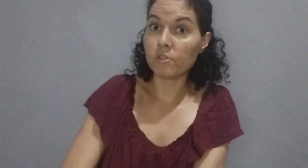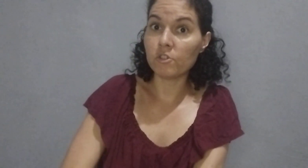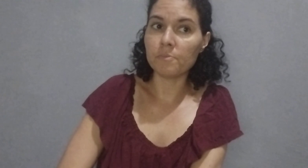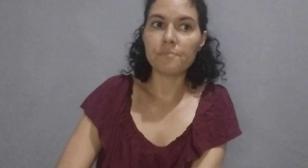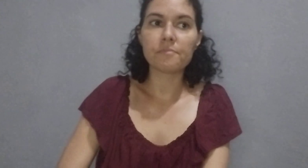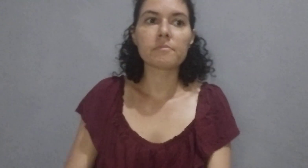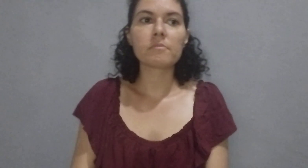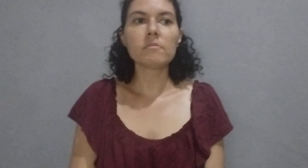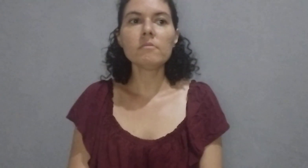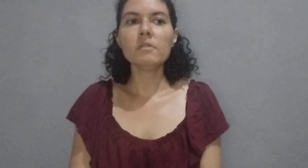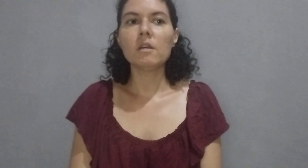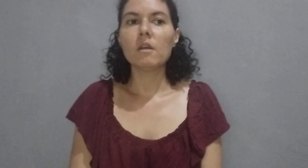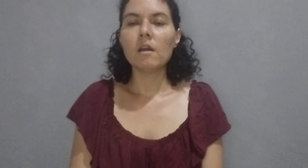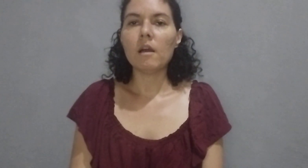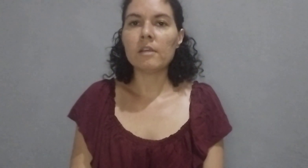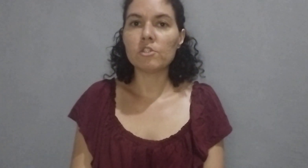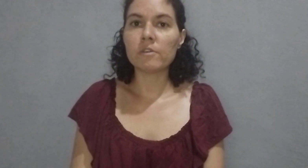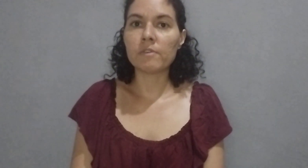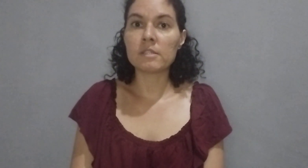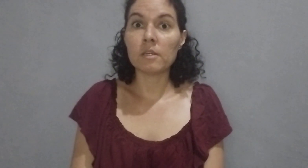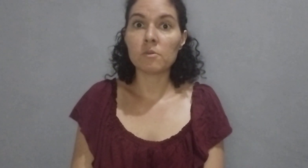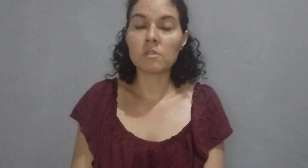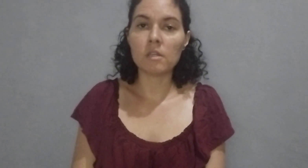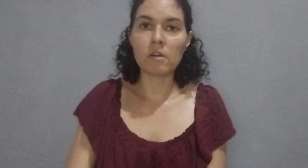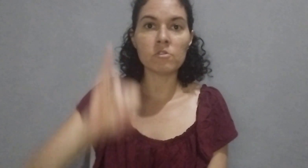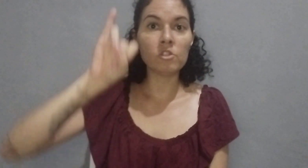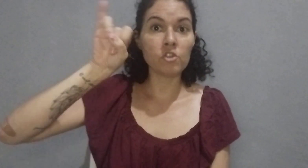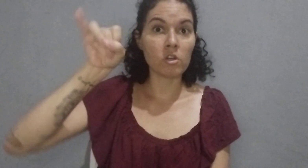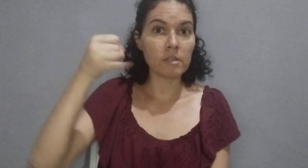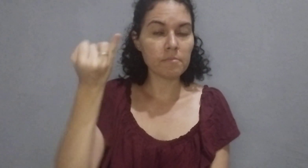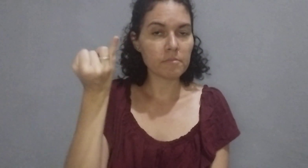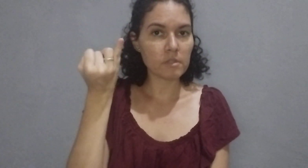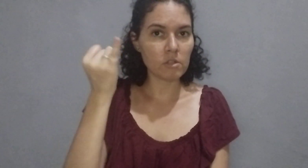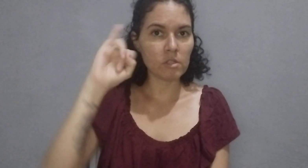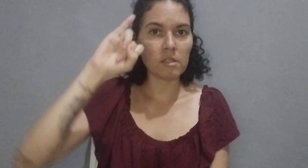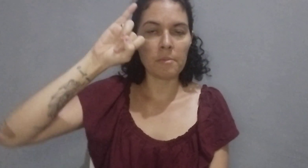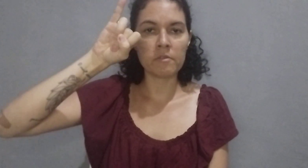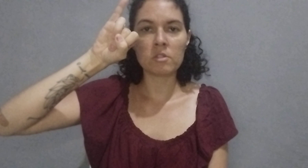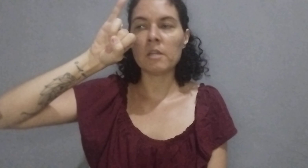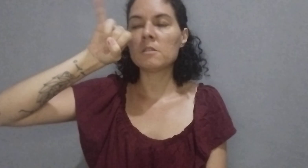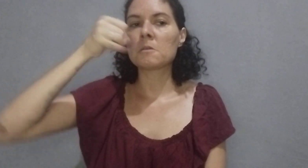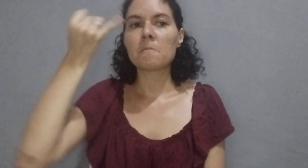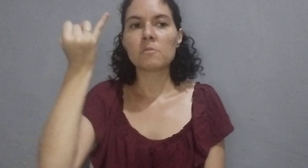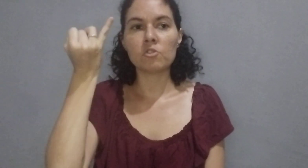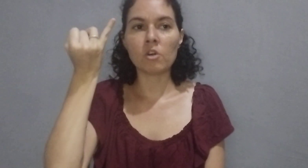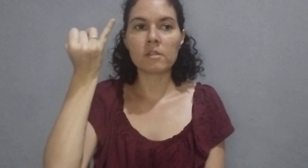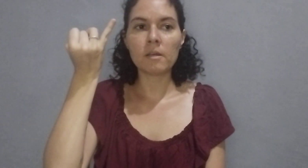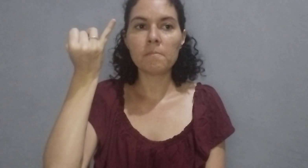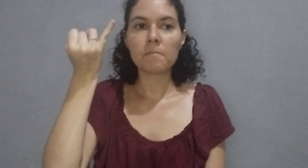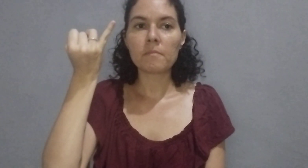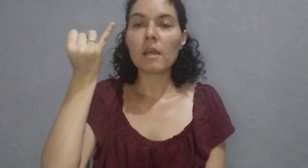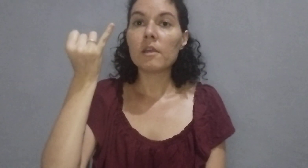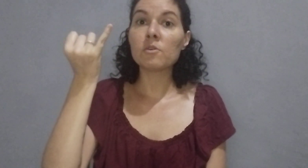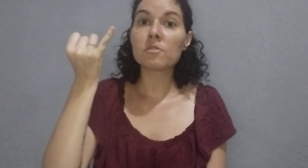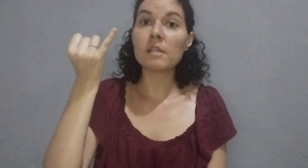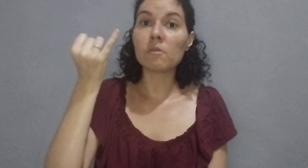Zelote. A gente vai fazer o sinal de J, que eu já ensinei para vocês. J. E o sinal